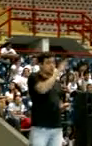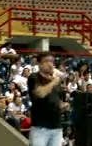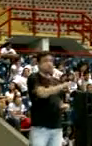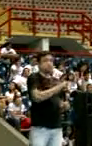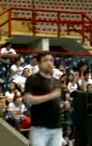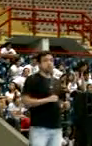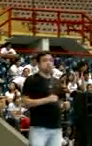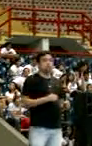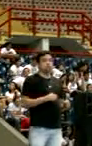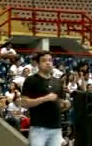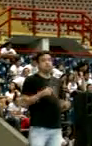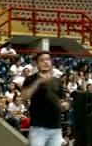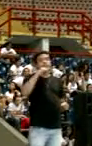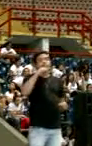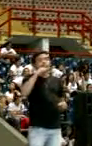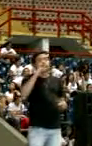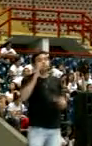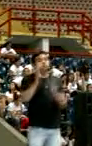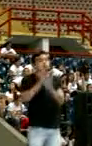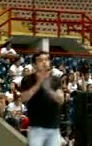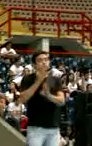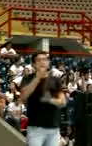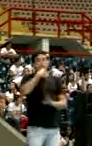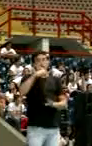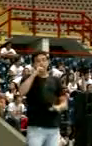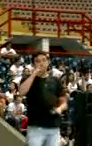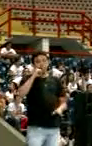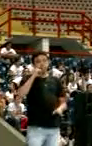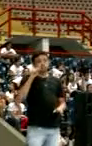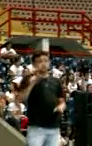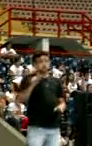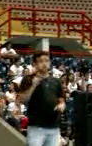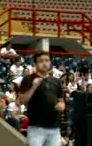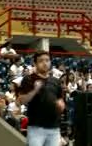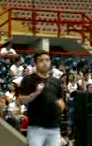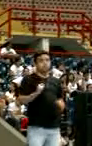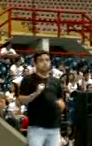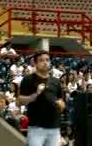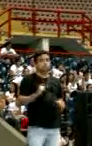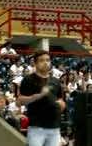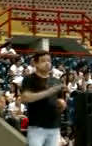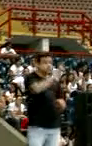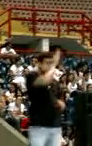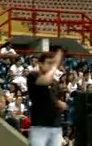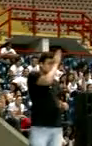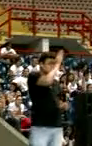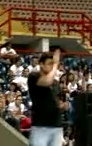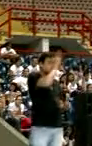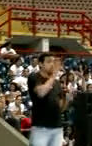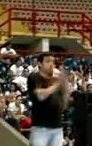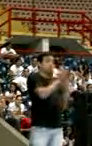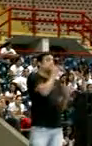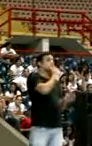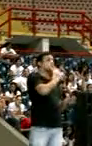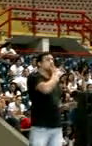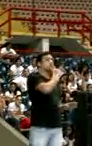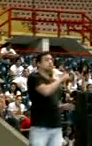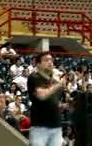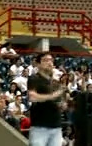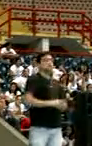O neto era por parte de pai, tá certo? E o sobrinho por parte de